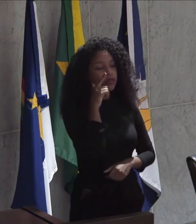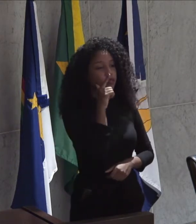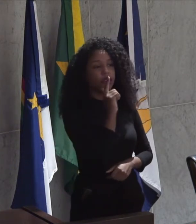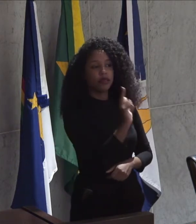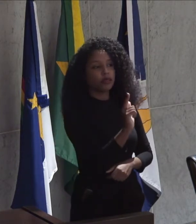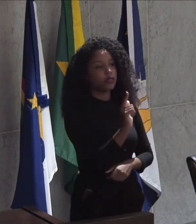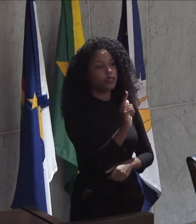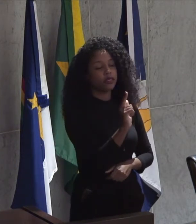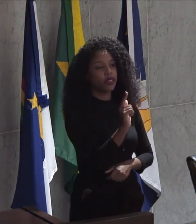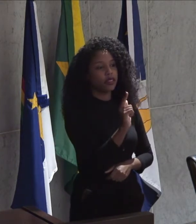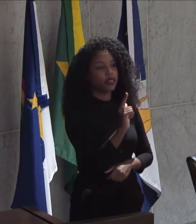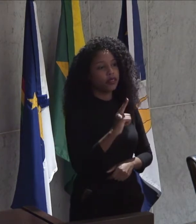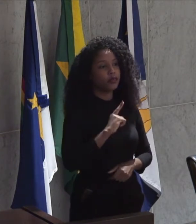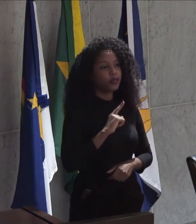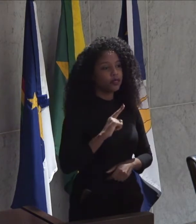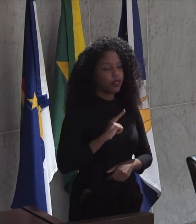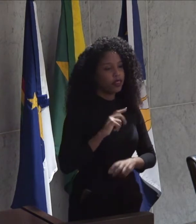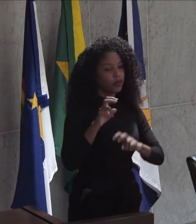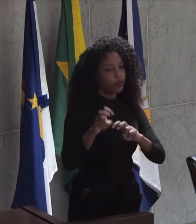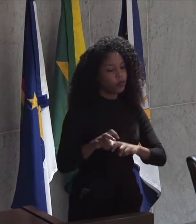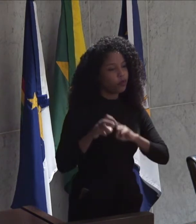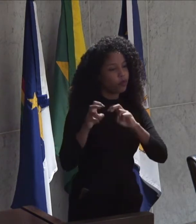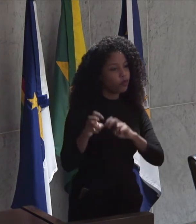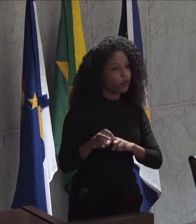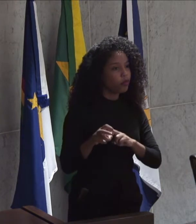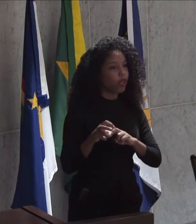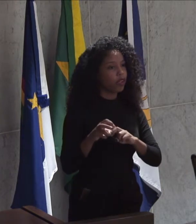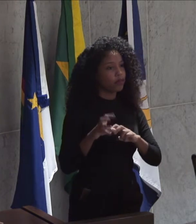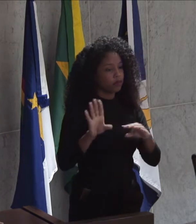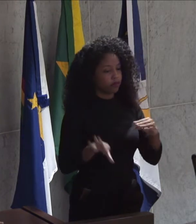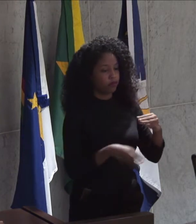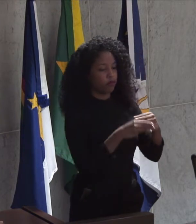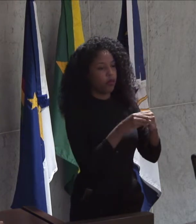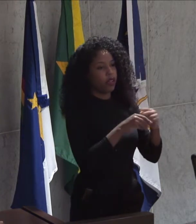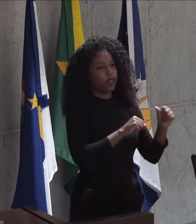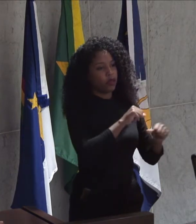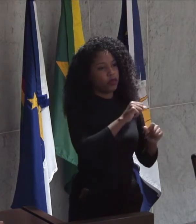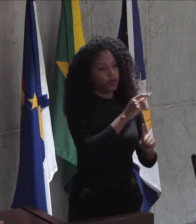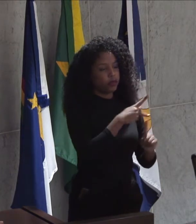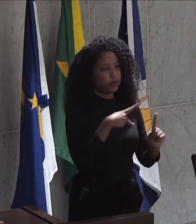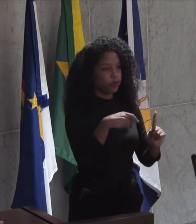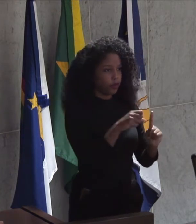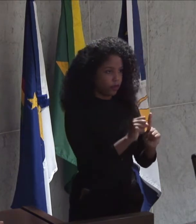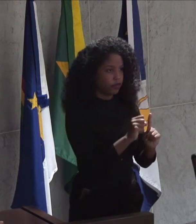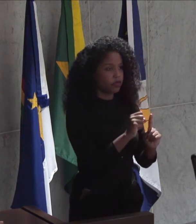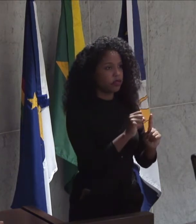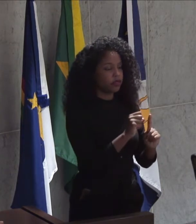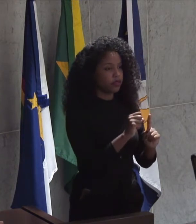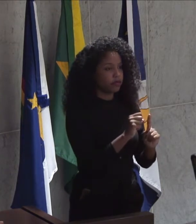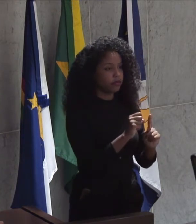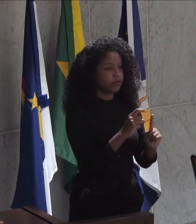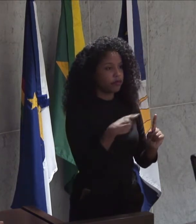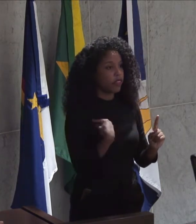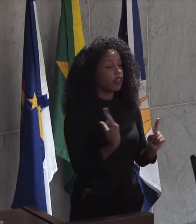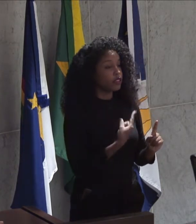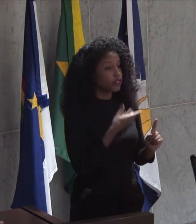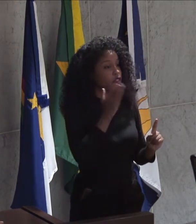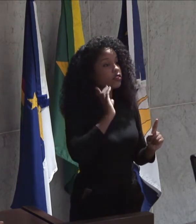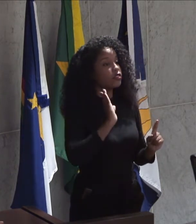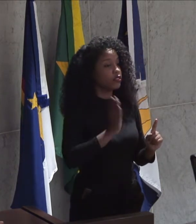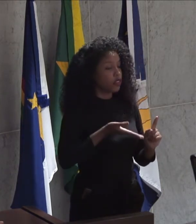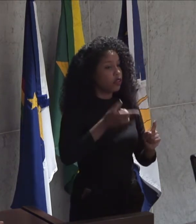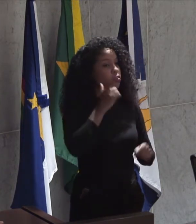colocar os rurais nas mudanças da reforma da Previdência. Nós ali já fomos